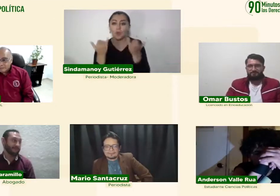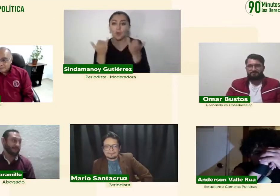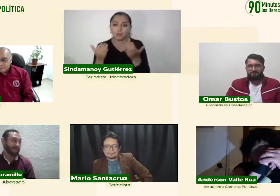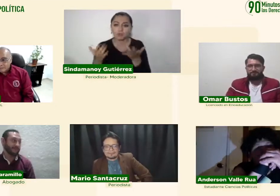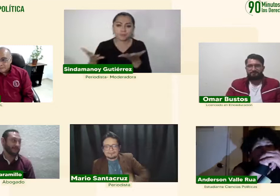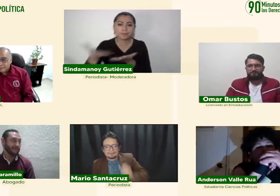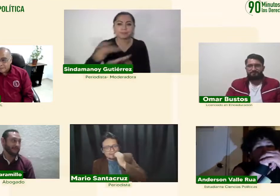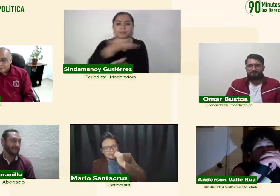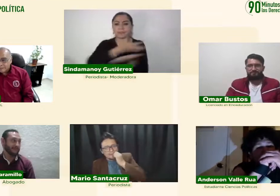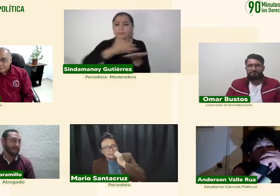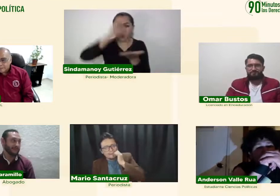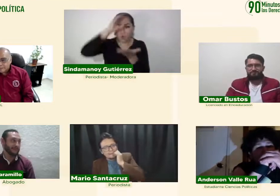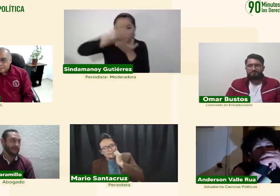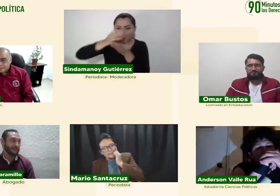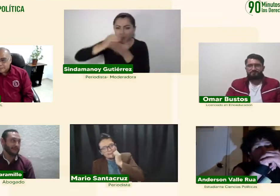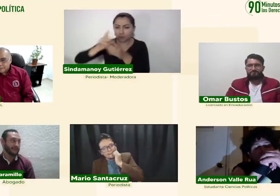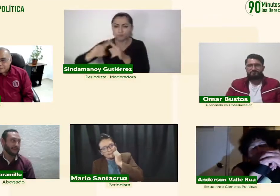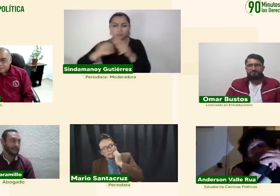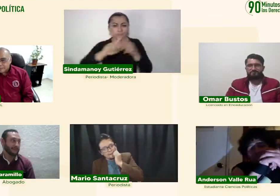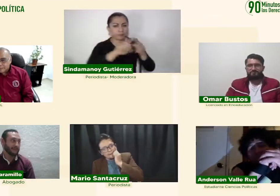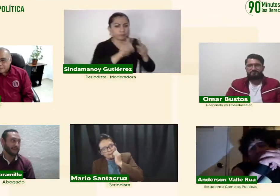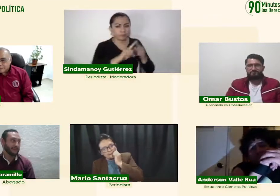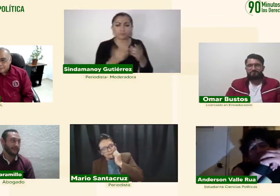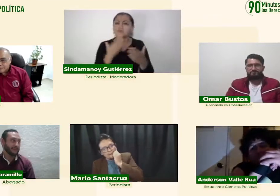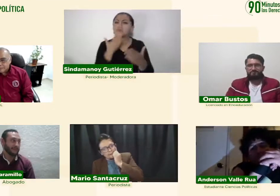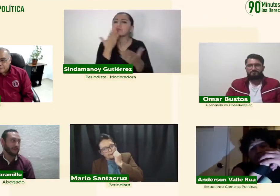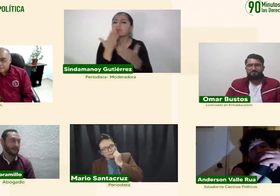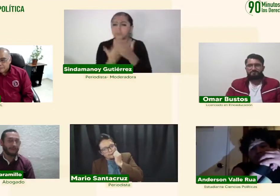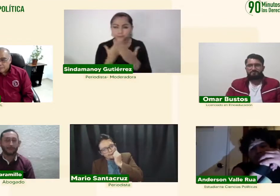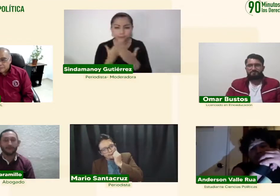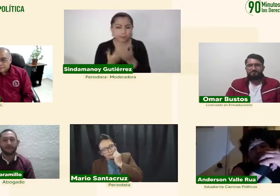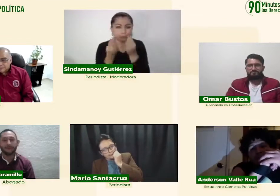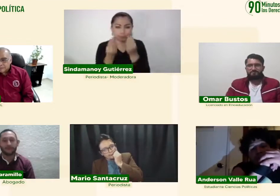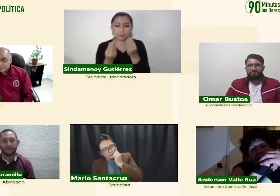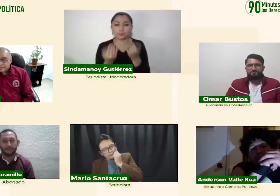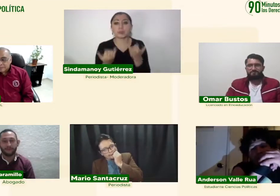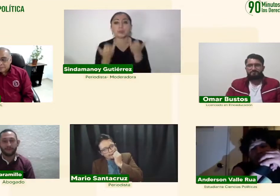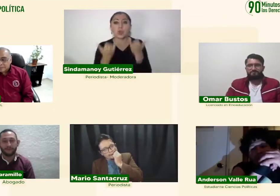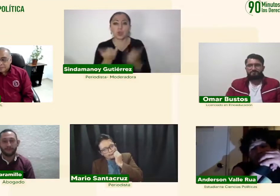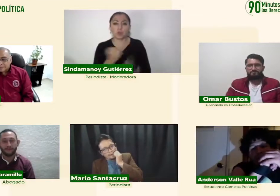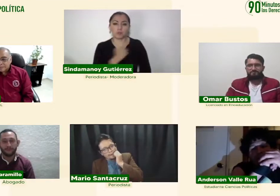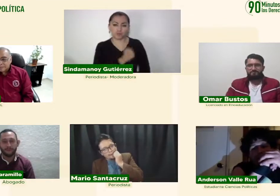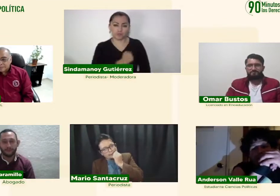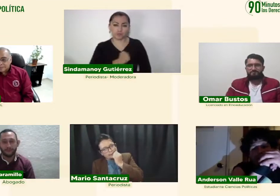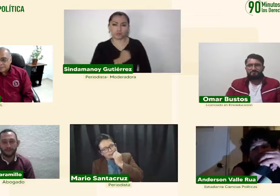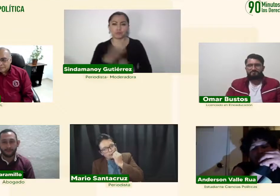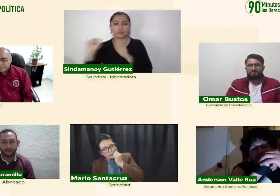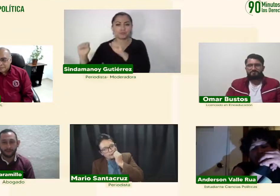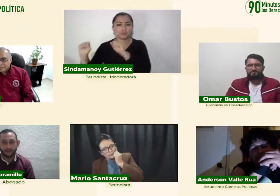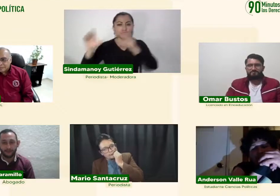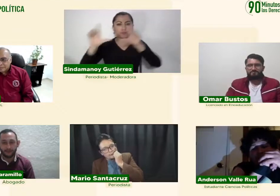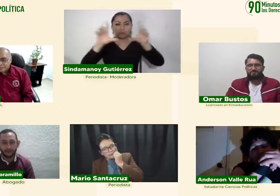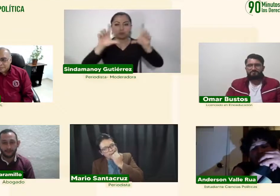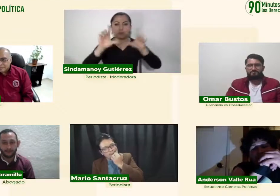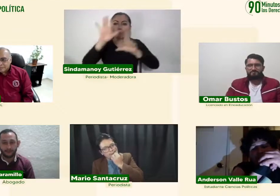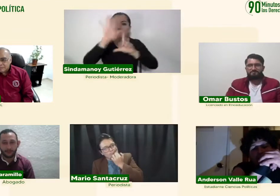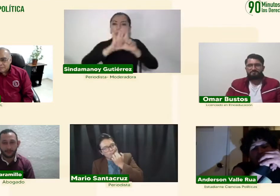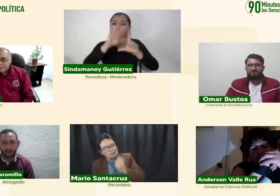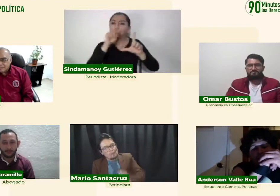gracias mario ahora con este compartir de opiniones quiero agradecer a cada uno de los participantes ahora